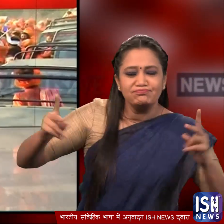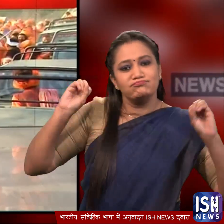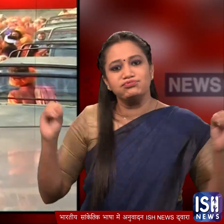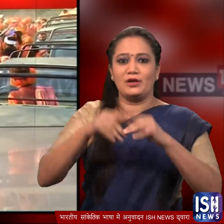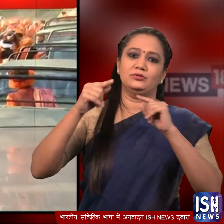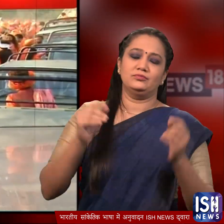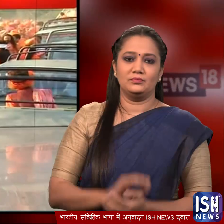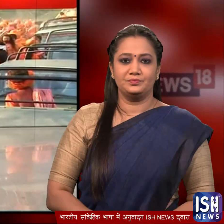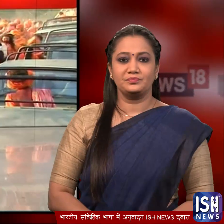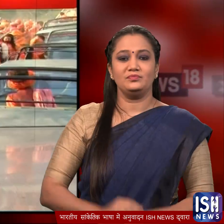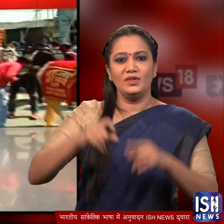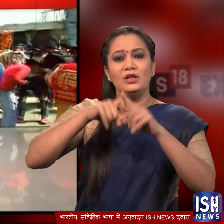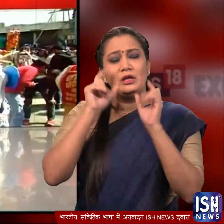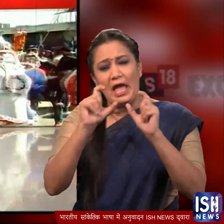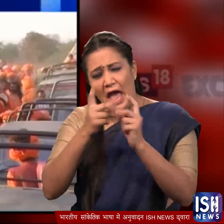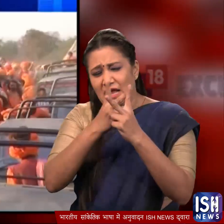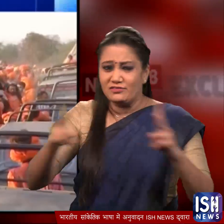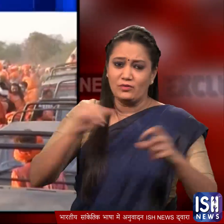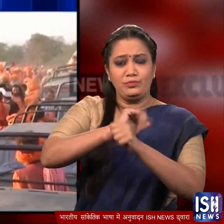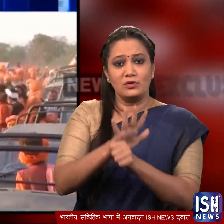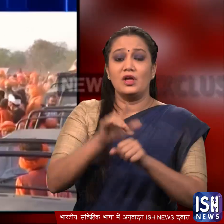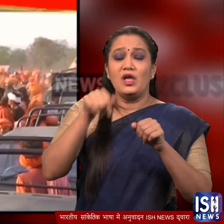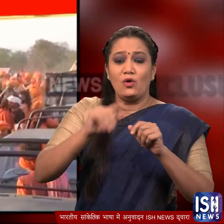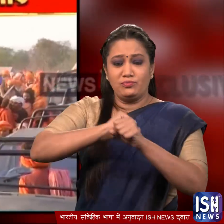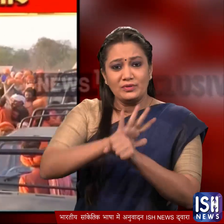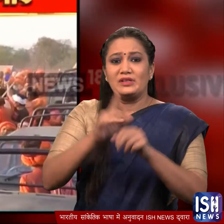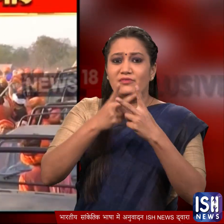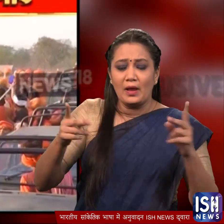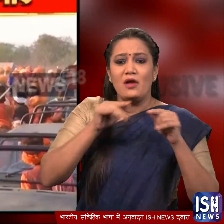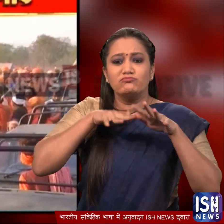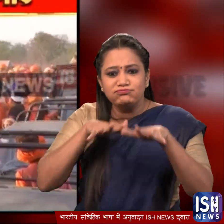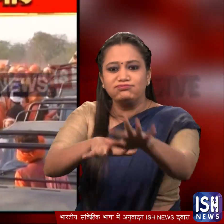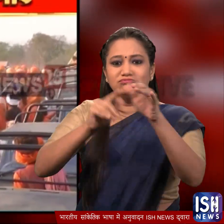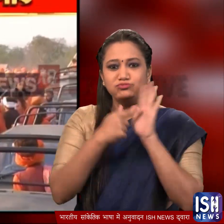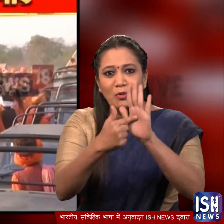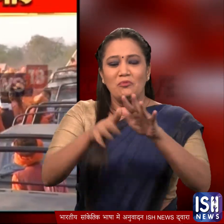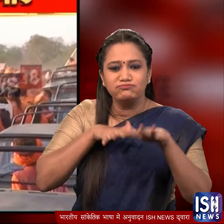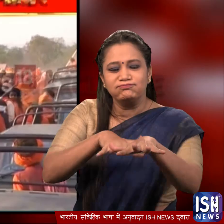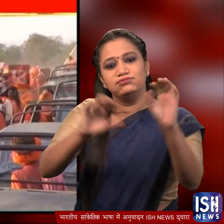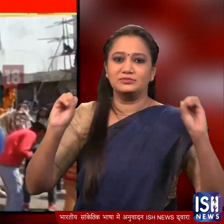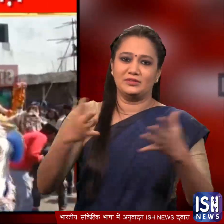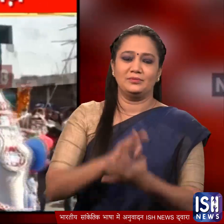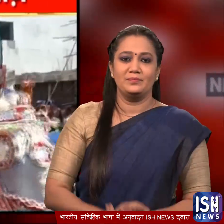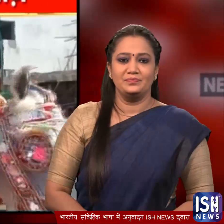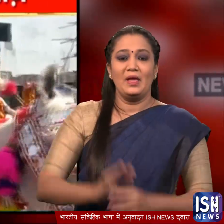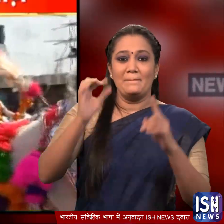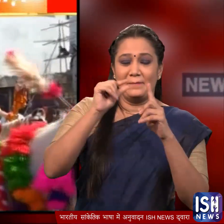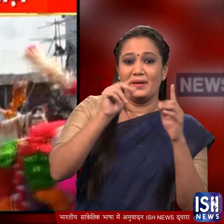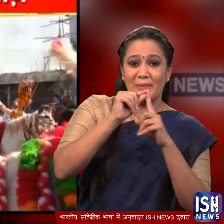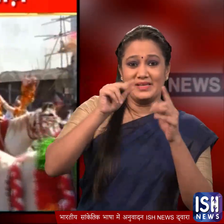के आयोजन में खास सावधानियां बरती गई हैं, लेकिन कुंभ की पहली पेशवाई में कोरोना की वजह से तैयारी पर कोई असर नहीं दिखा